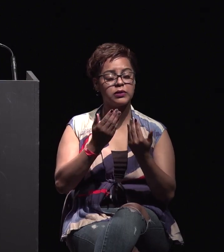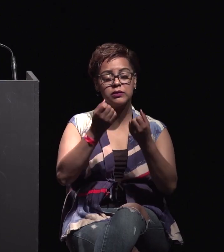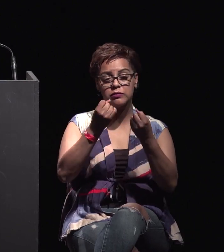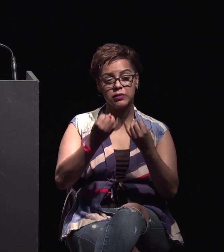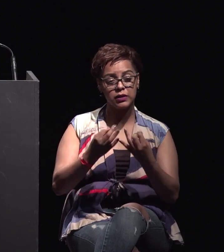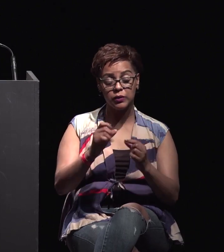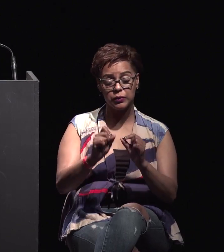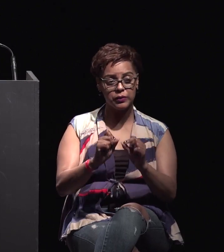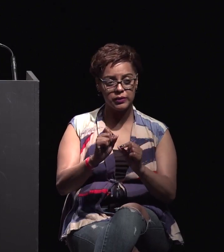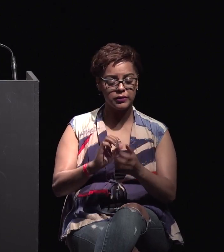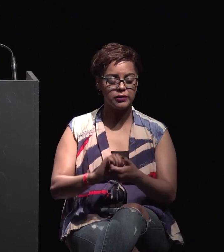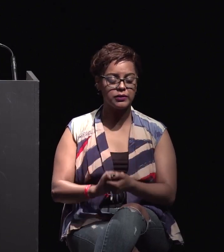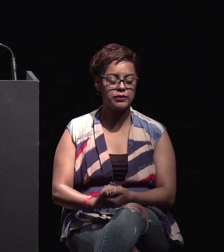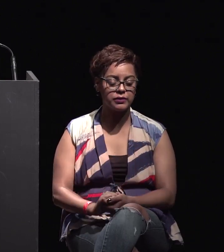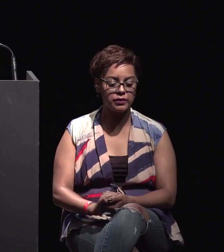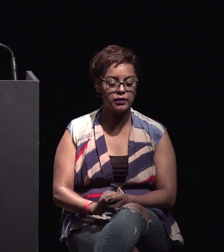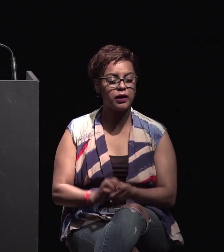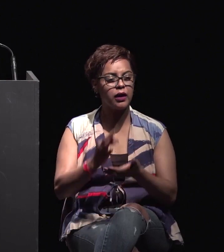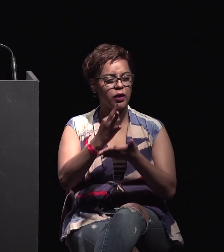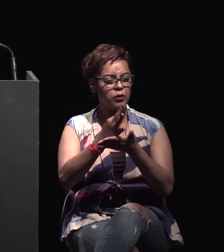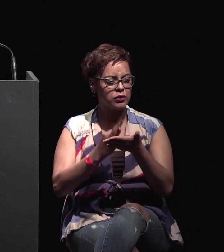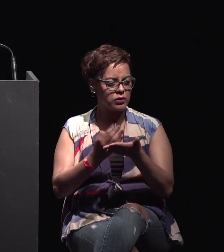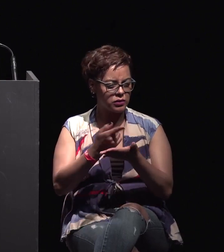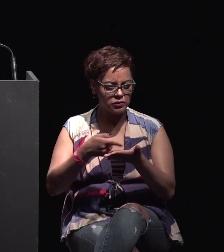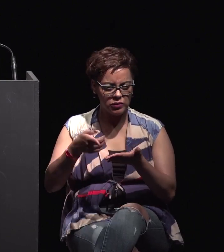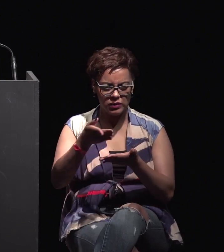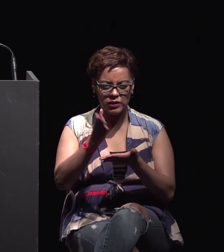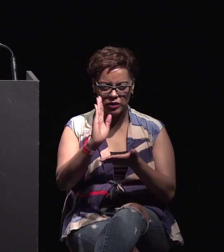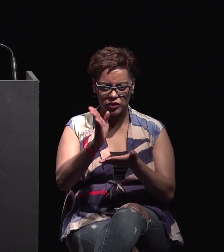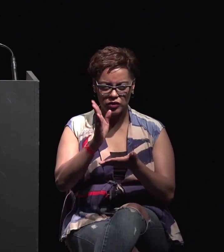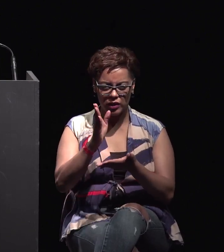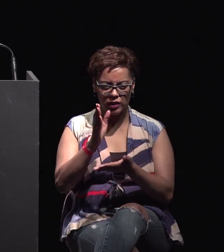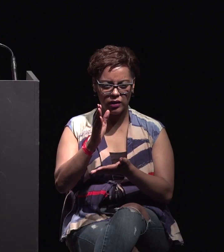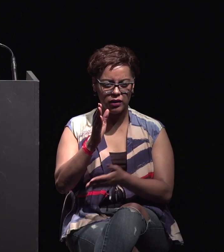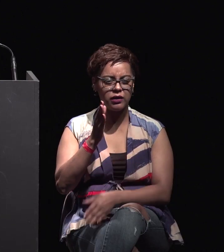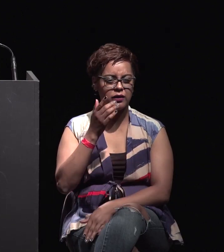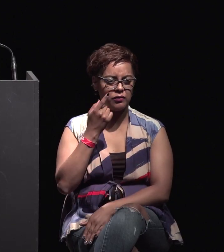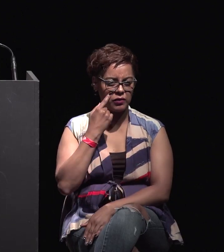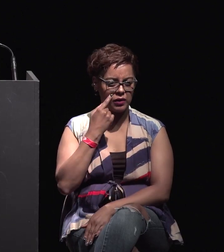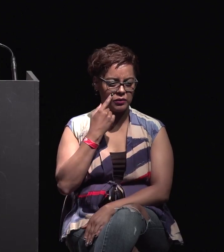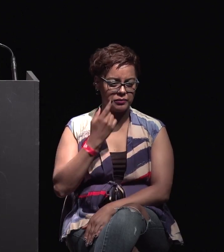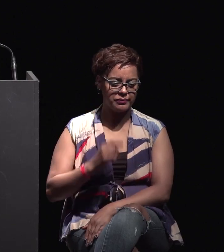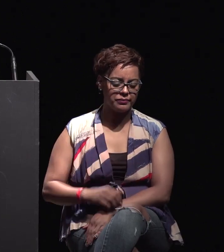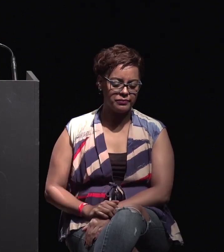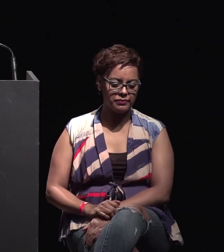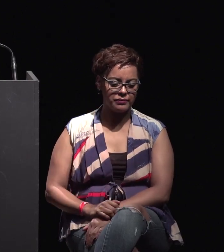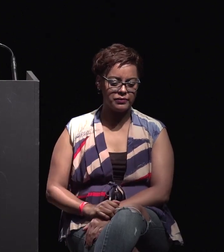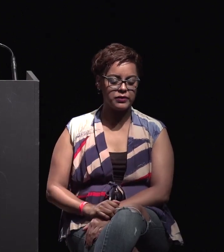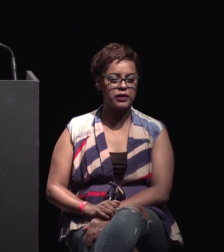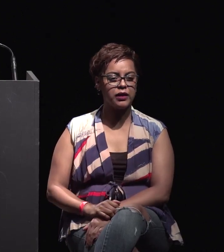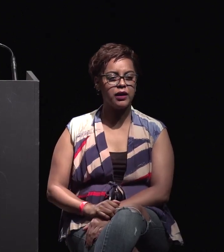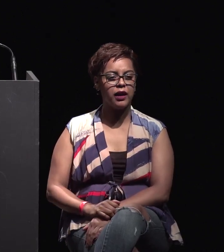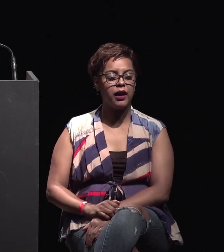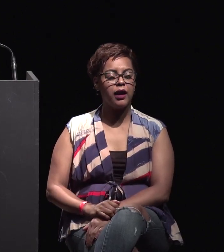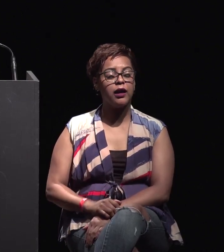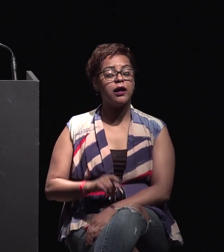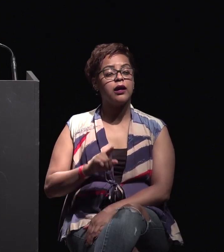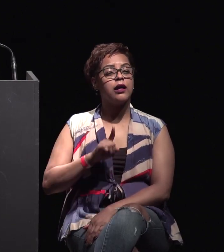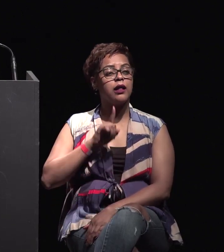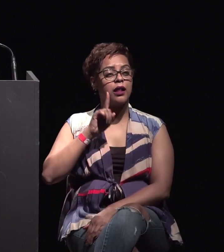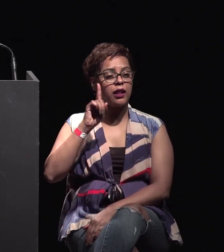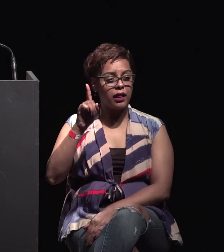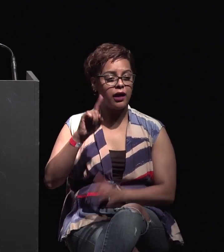o seguinte texto, que acho que vocês tiveram acesso. A Flip, Festa Literária